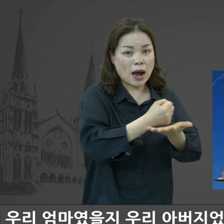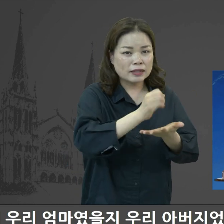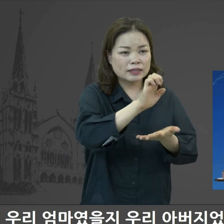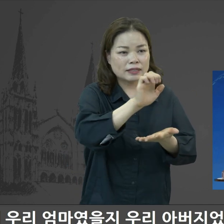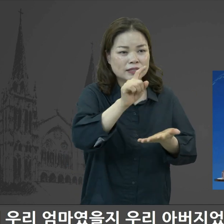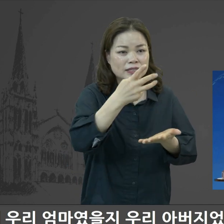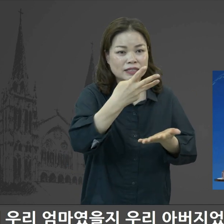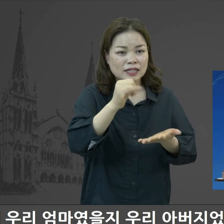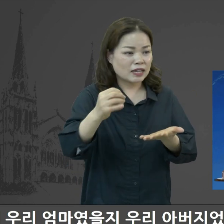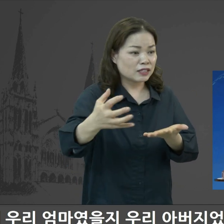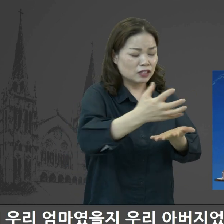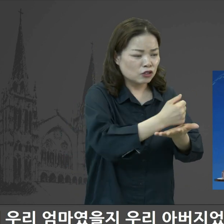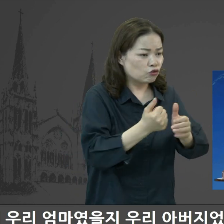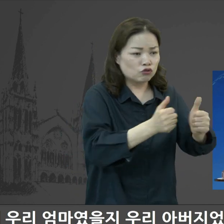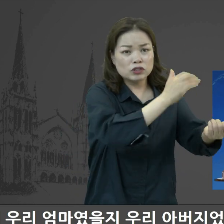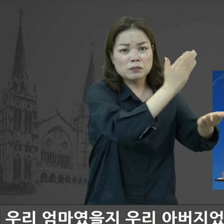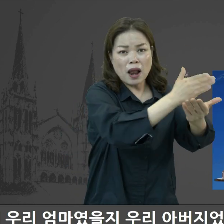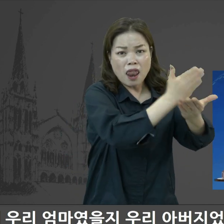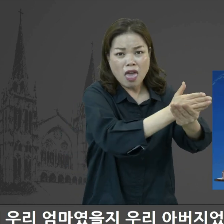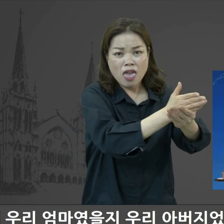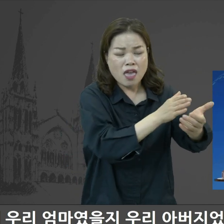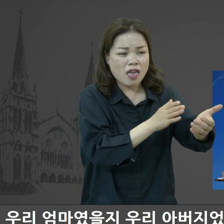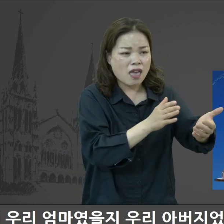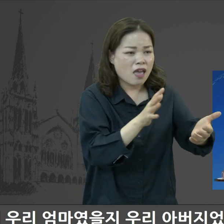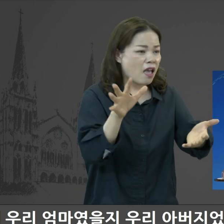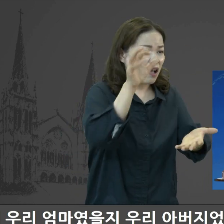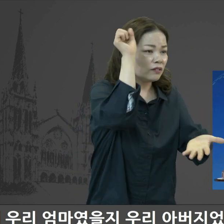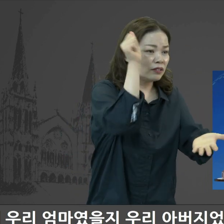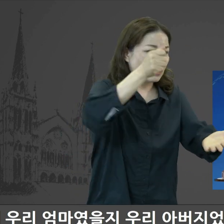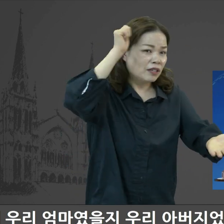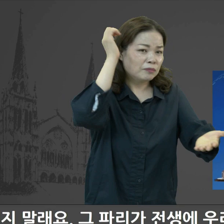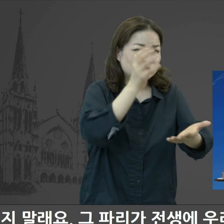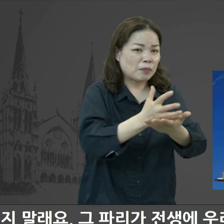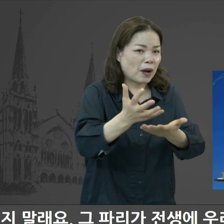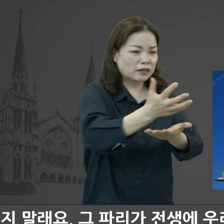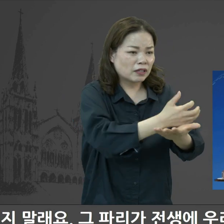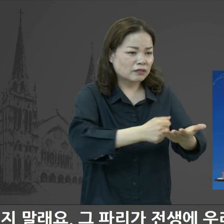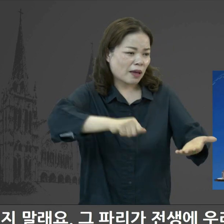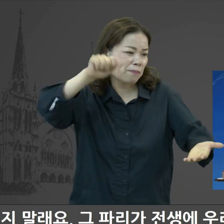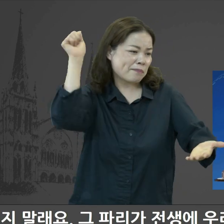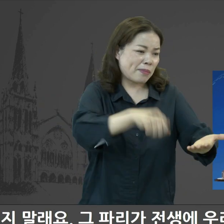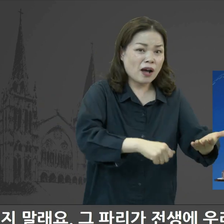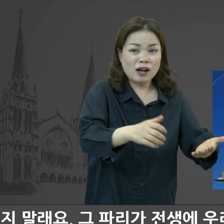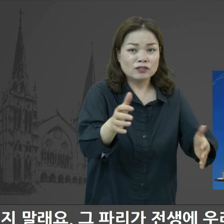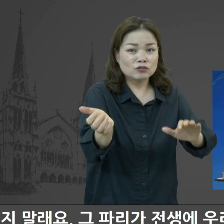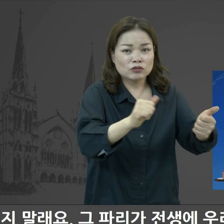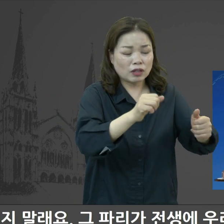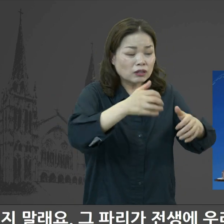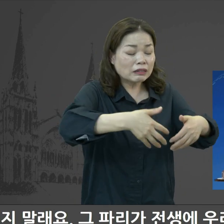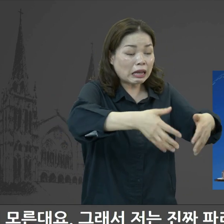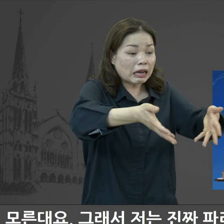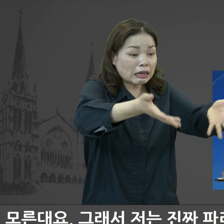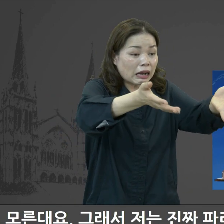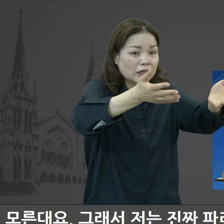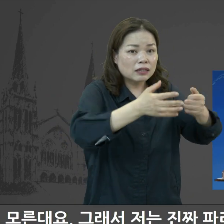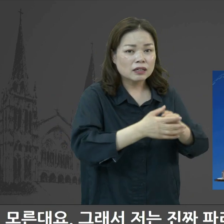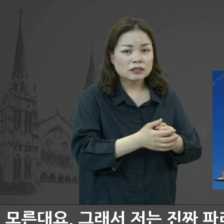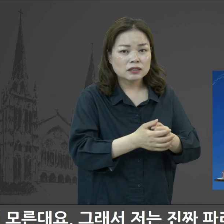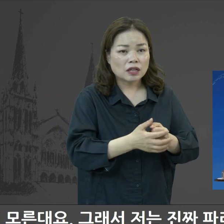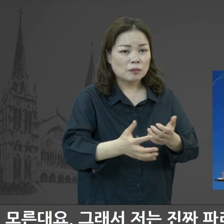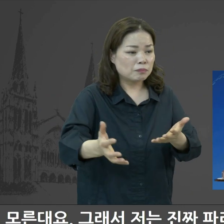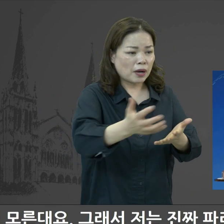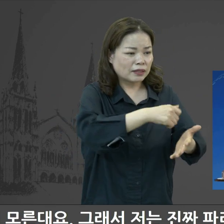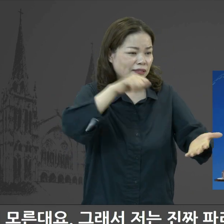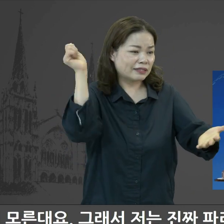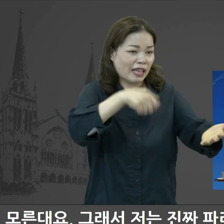그 파리가 전생에 우리 엄마였을지 우리 아버지였을지 모른대요. 그래서 저는 진짜 파리도 안 죽였어요. 그냥 날아가라 그랬지 파리 한 마디